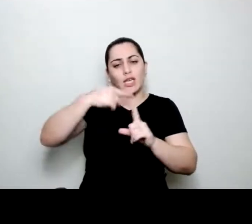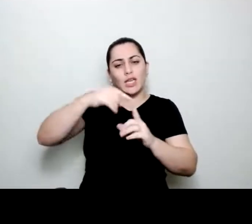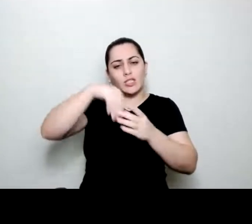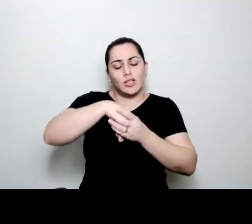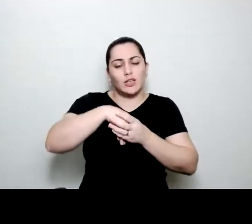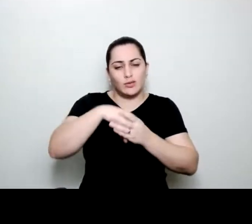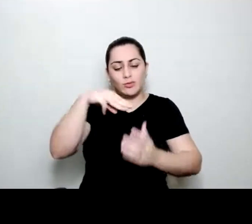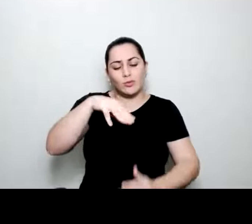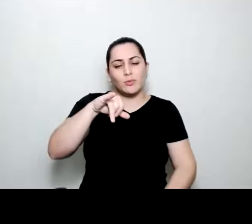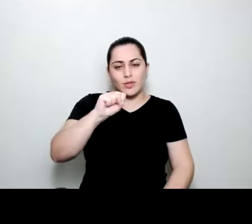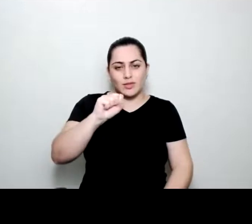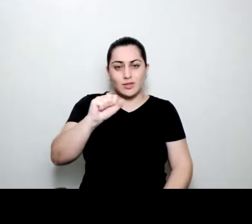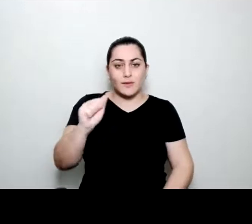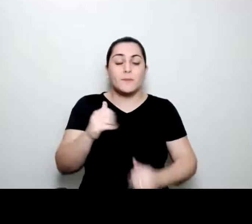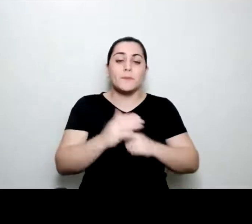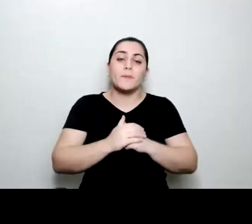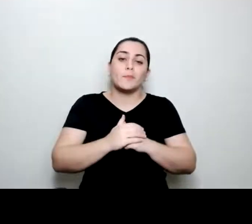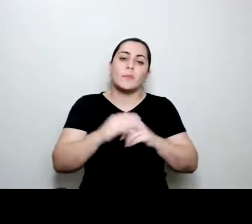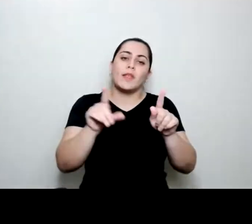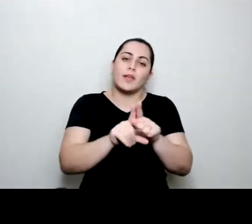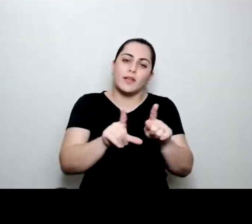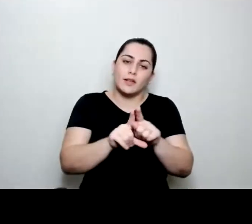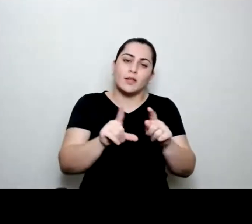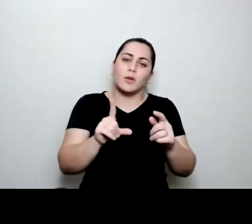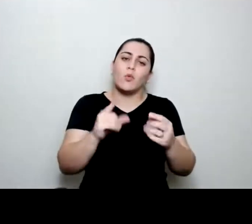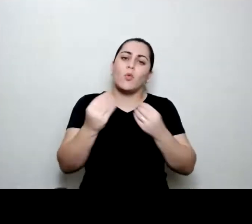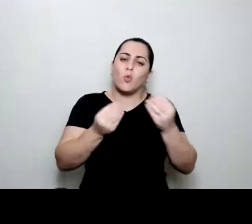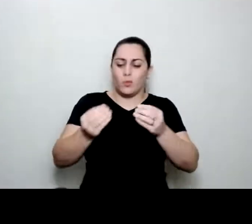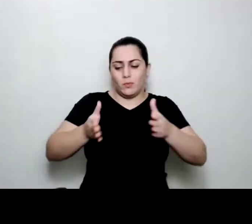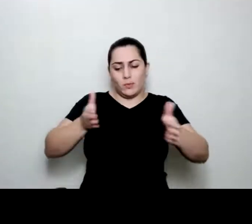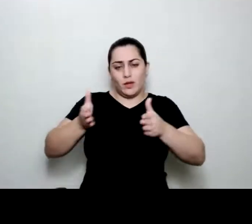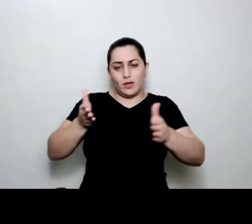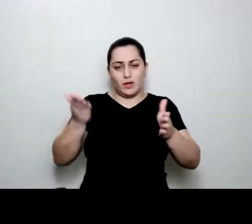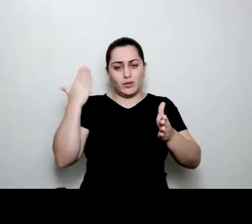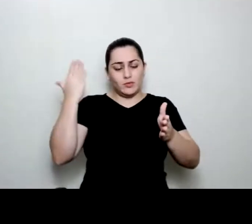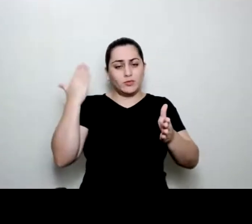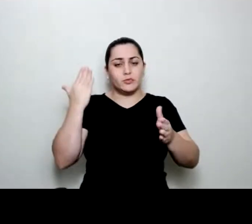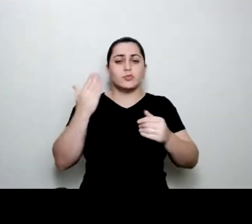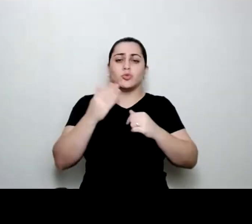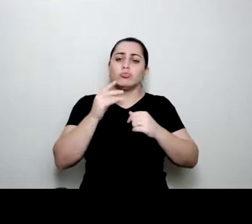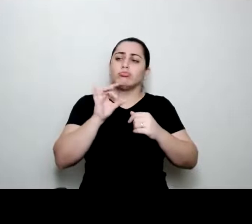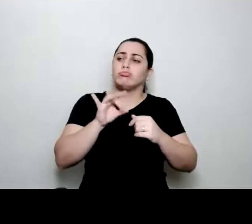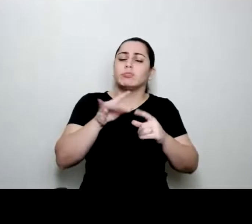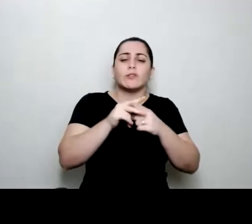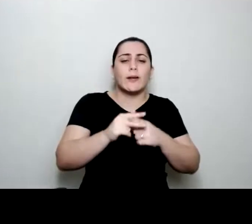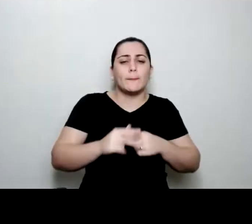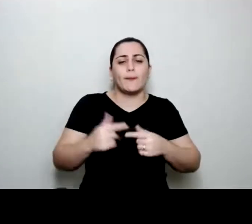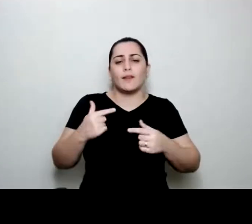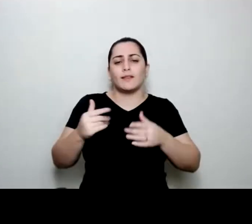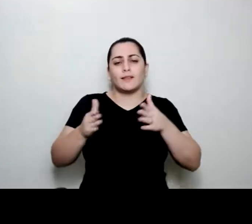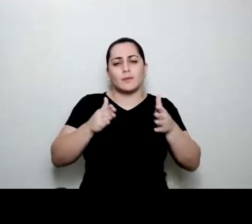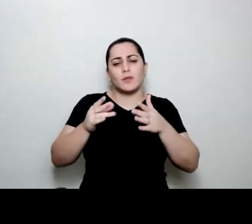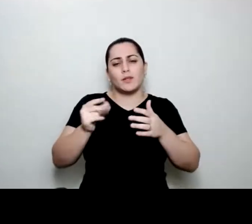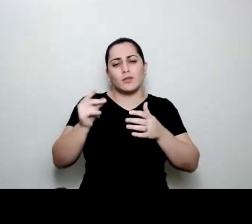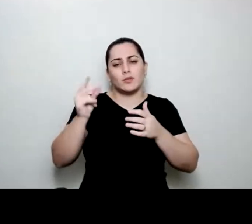Enfim, essas práticas da proto-documentação linguística daquele tempo eram, enfim, só ferramentas coloniais